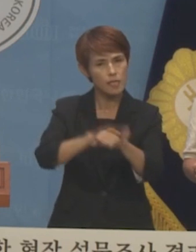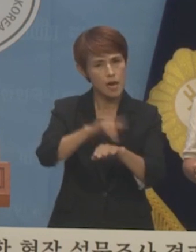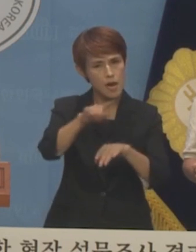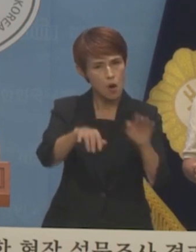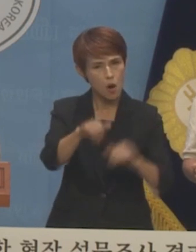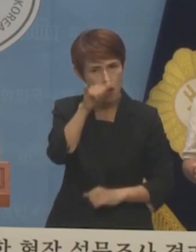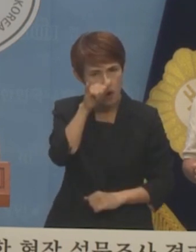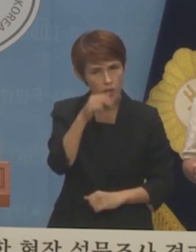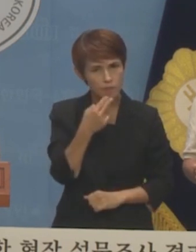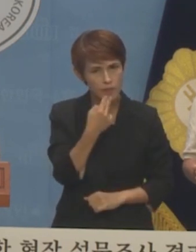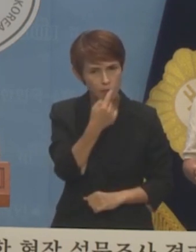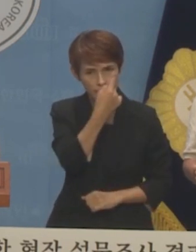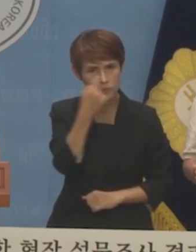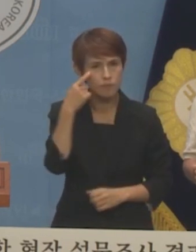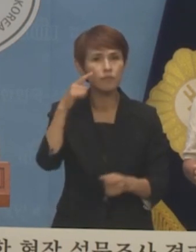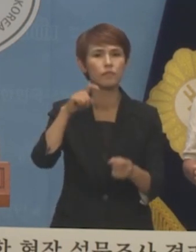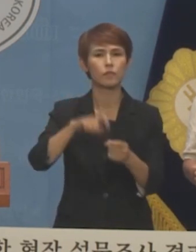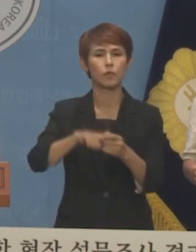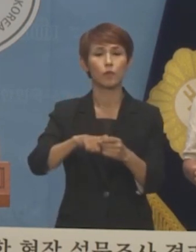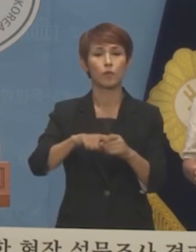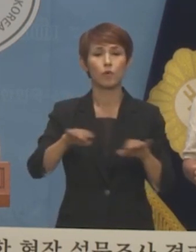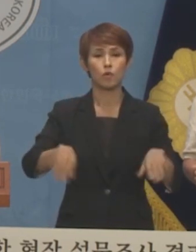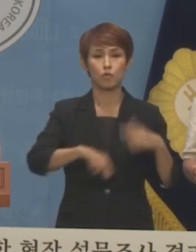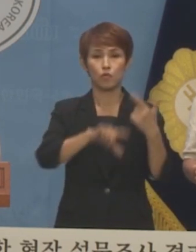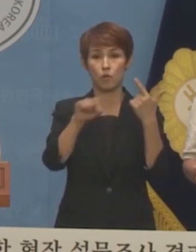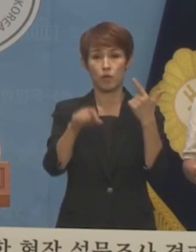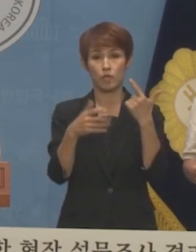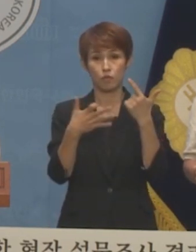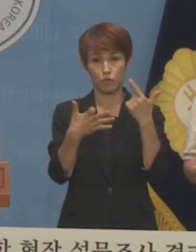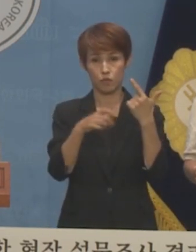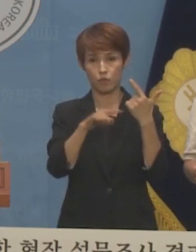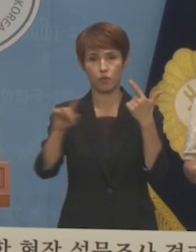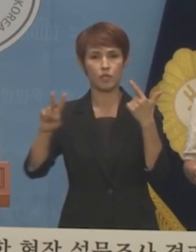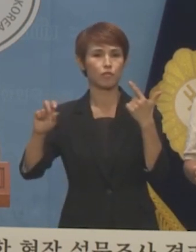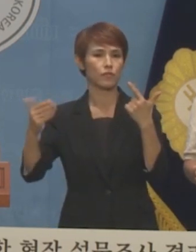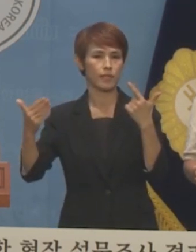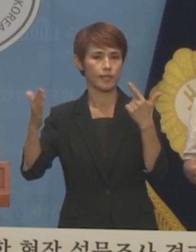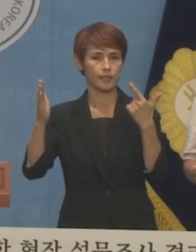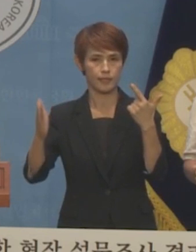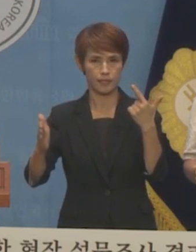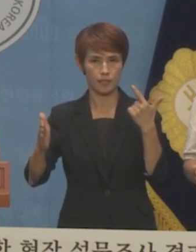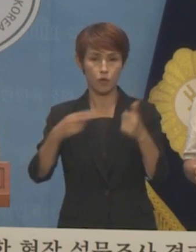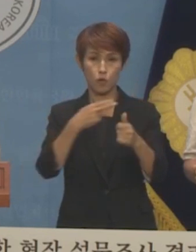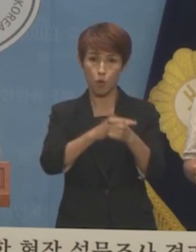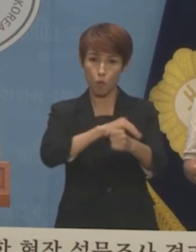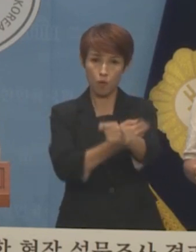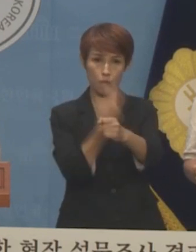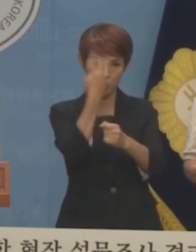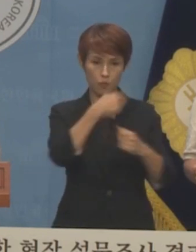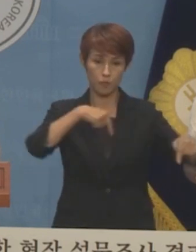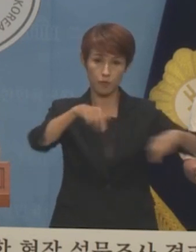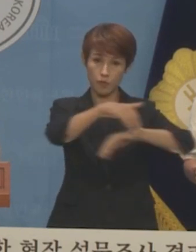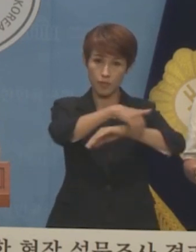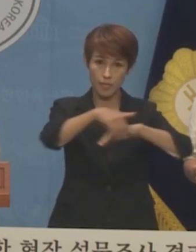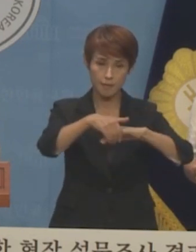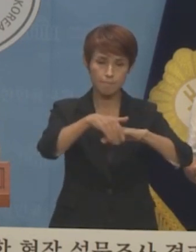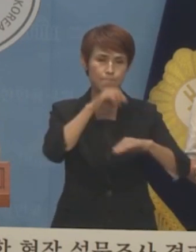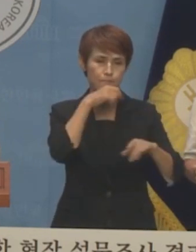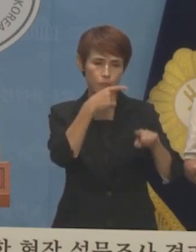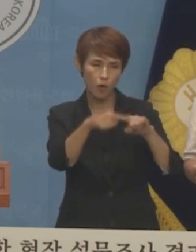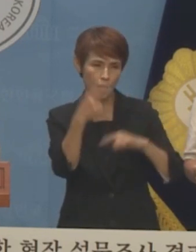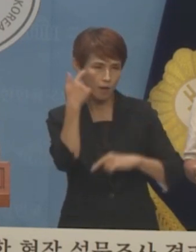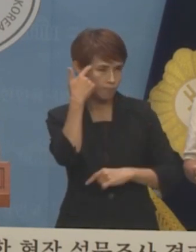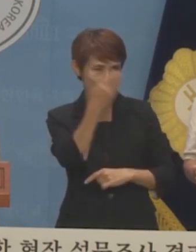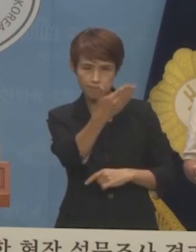있는지 확인하고자 6월 19일부터 29일까지 교권보호정책 실효성 평가